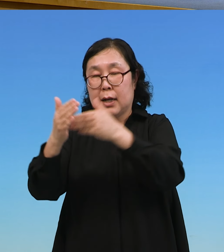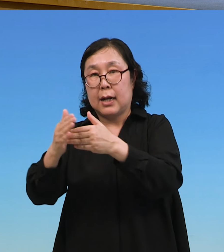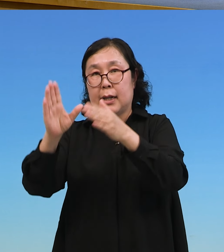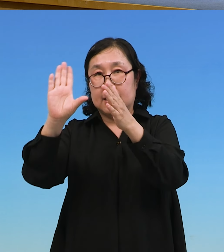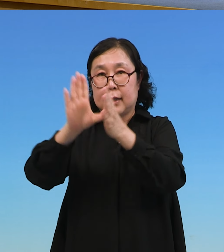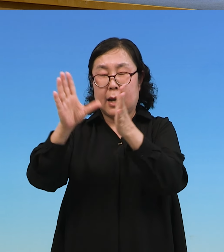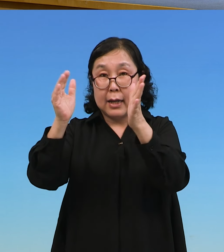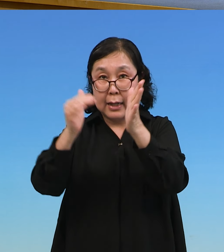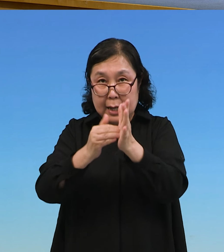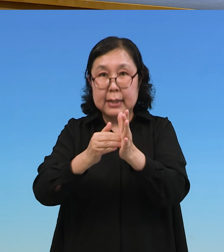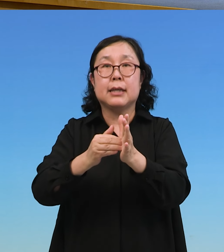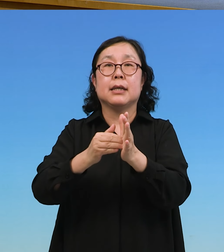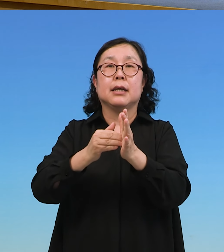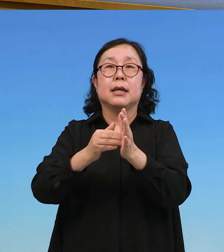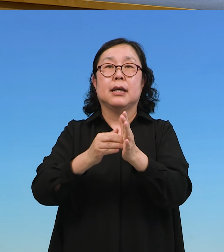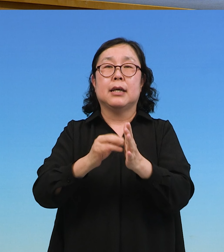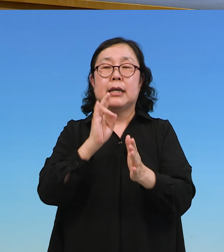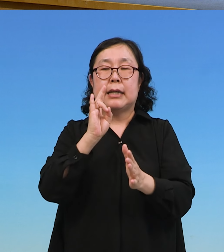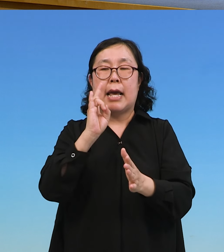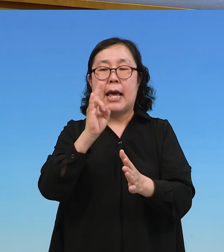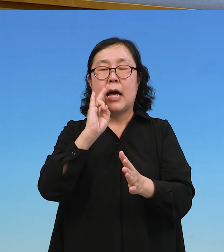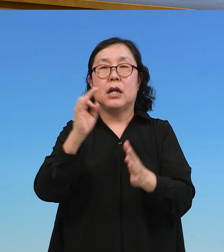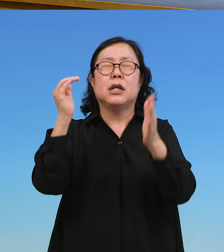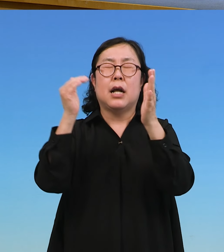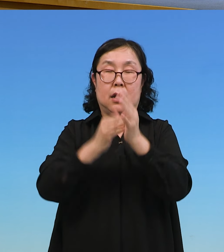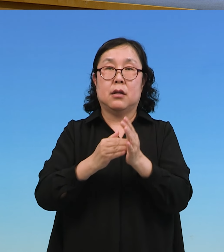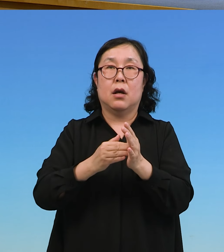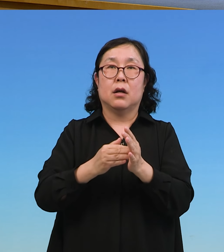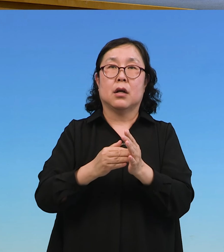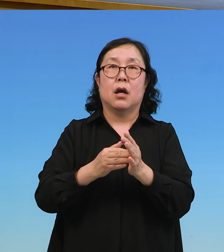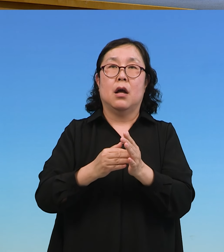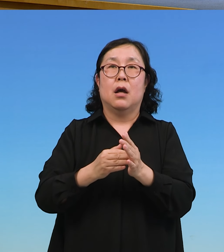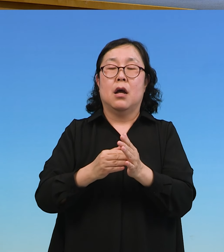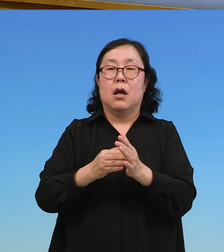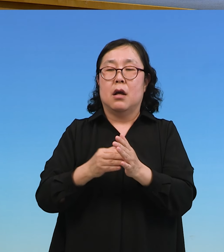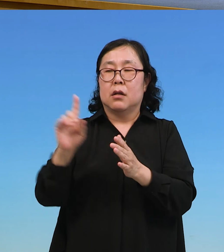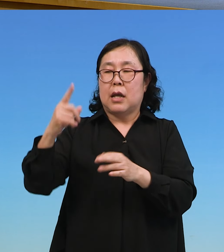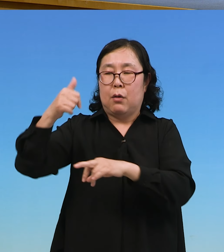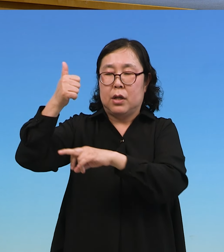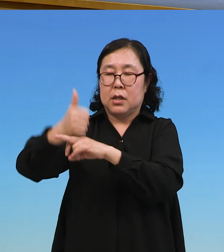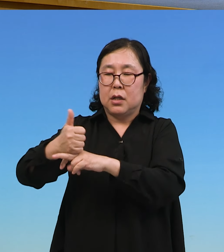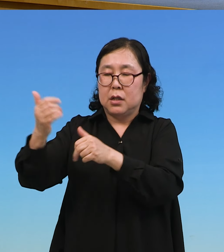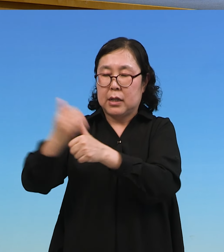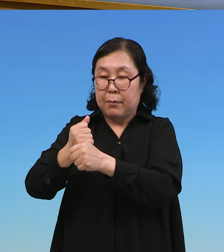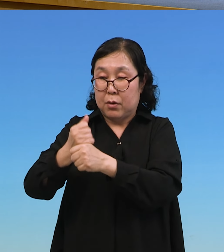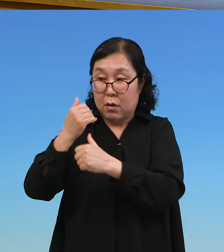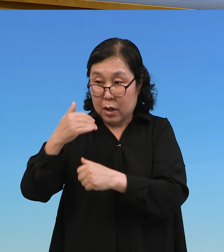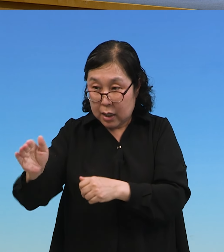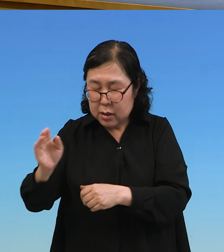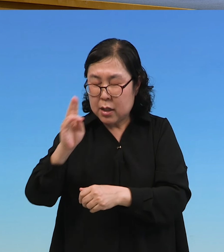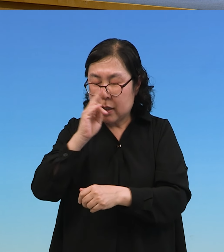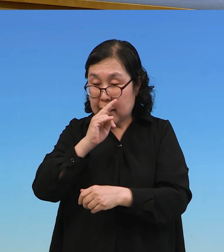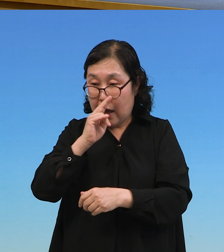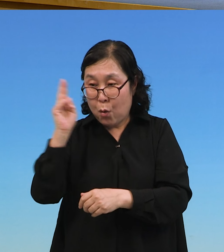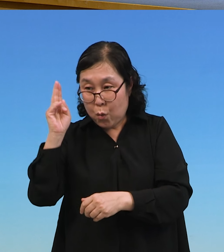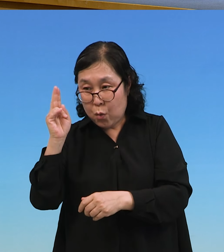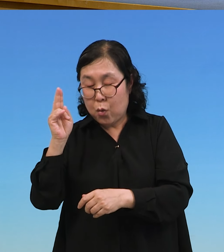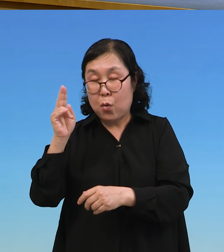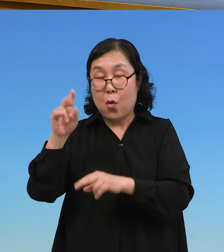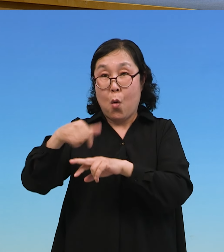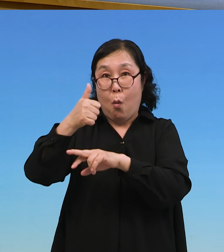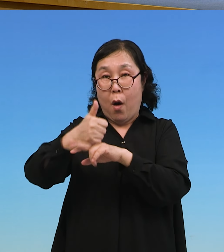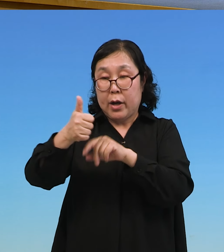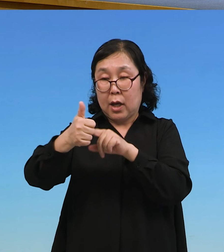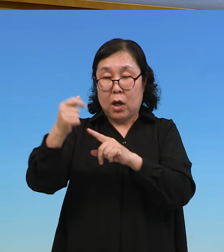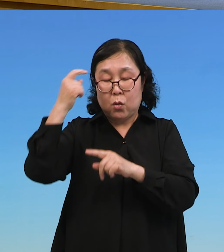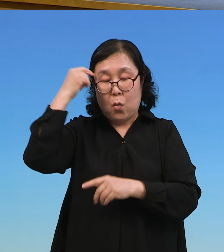사울이 다윗을 잡으러 가는데 하나님의 영이 그에게도 임하시니, 지금 하나님의 영적인